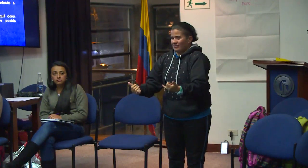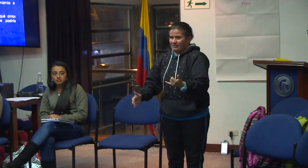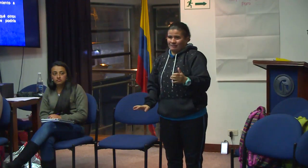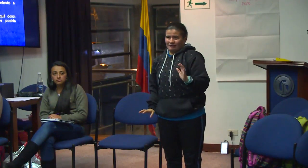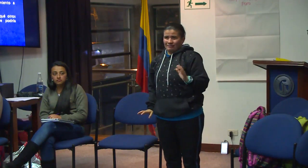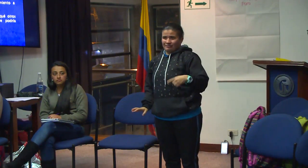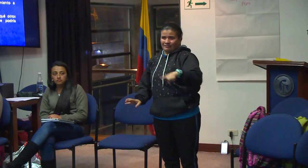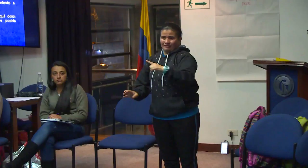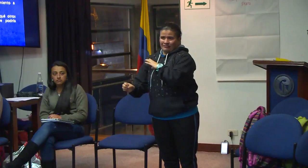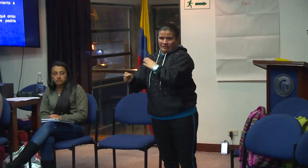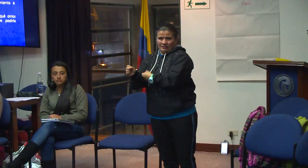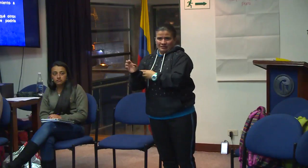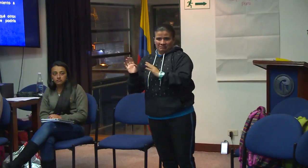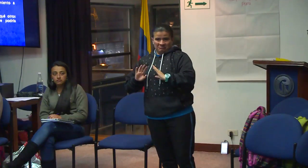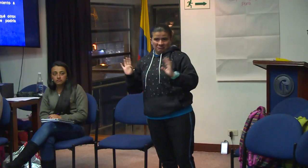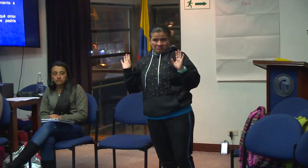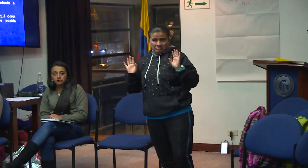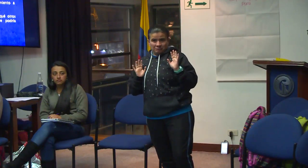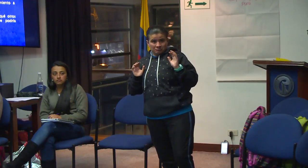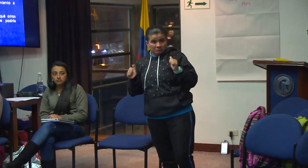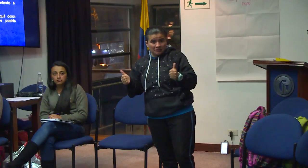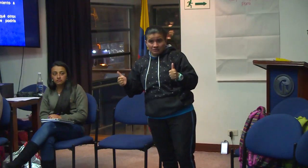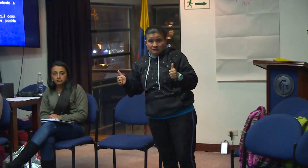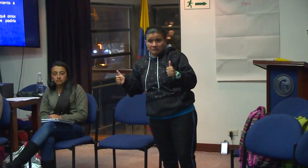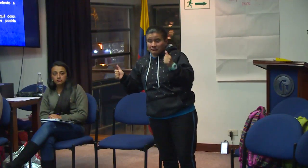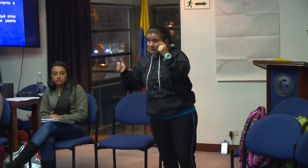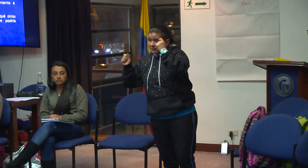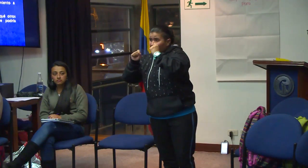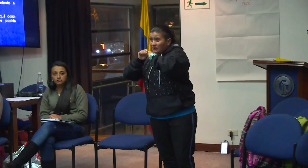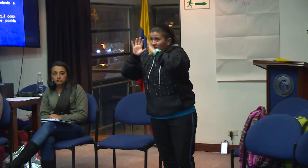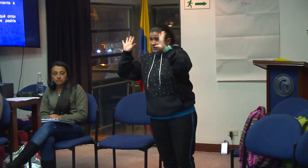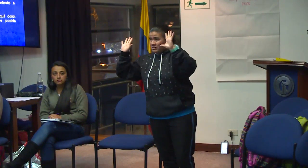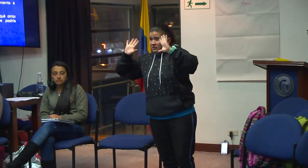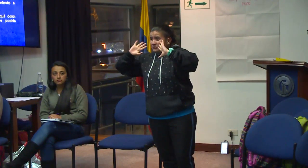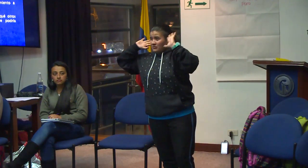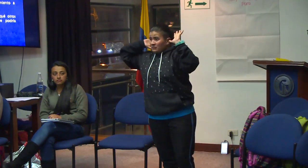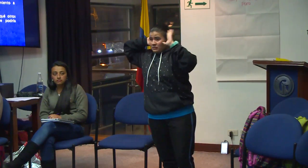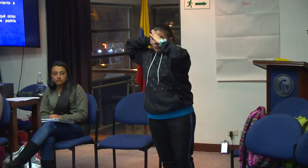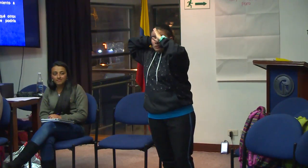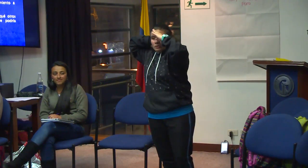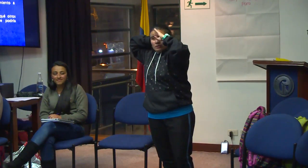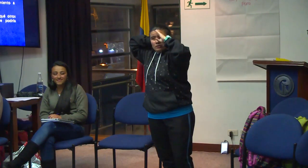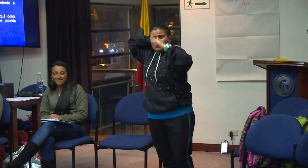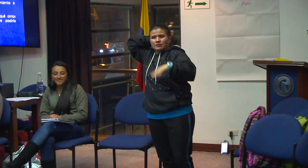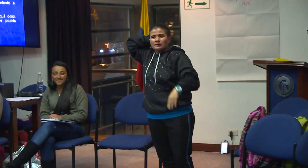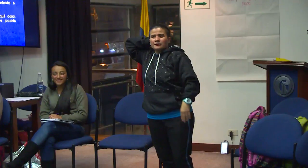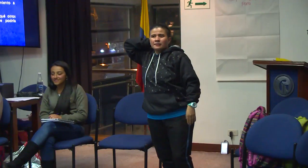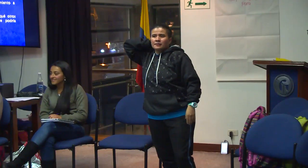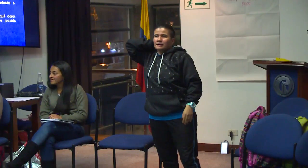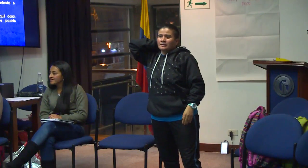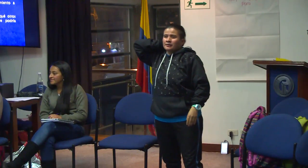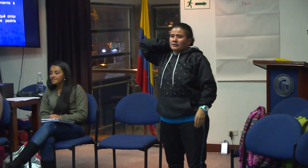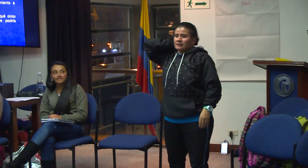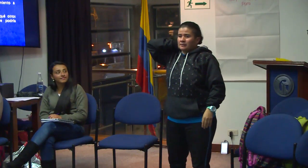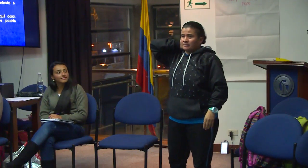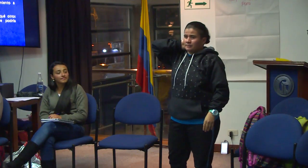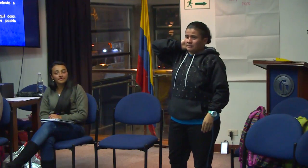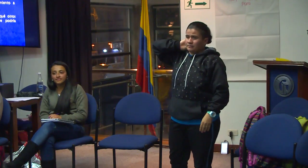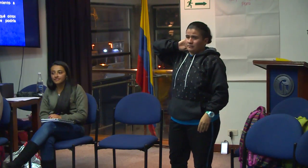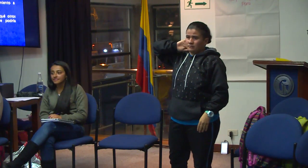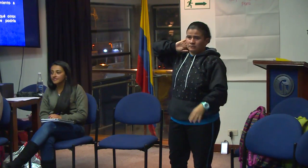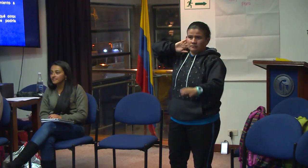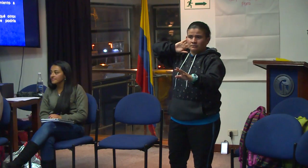dado mi historia, mis experiencias, es el poderse empoderar. ¿Sí me entendieron atrás?